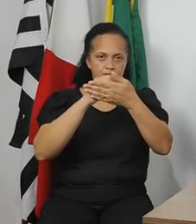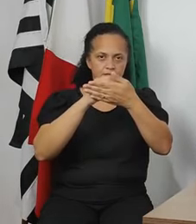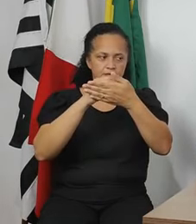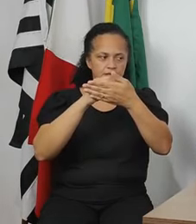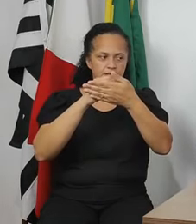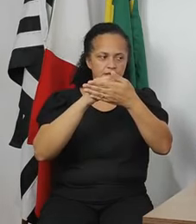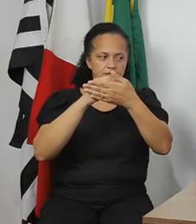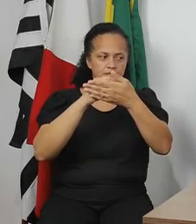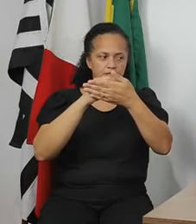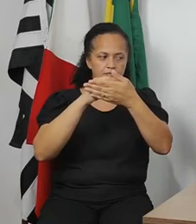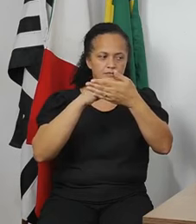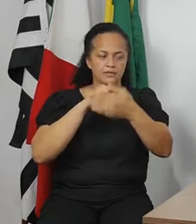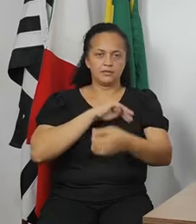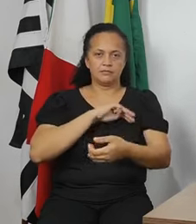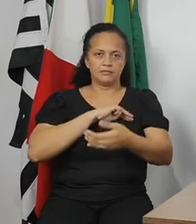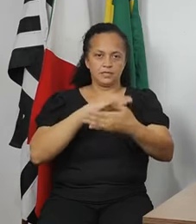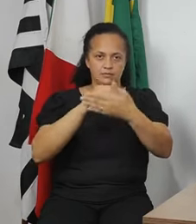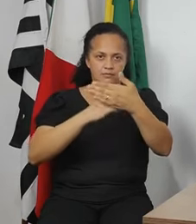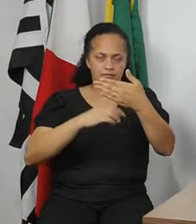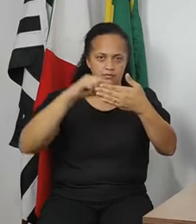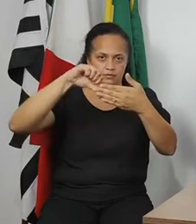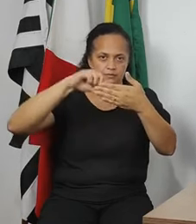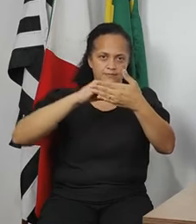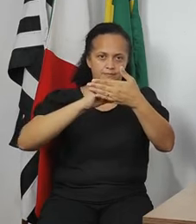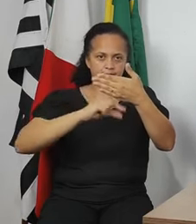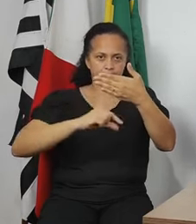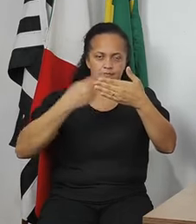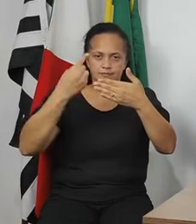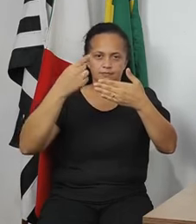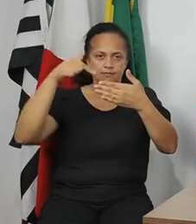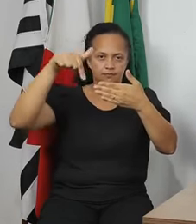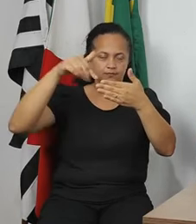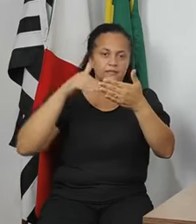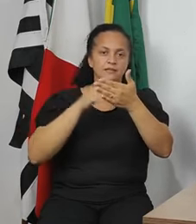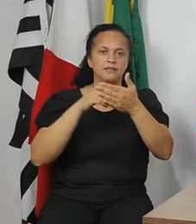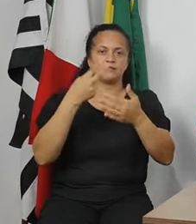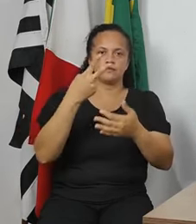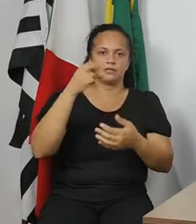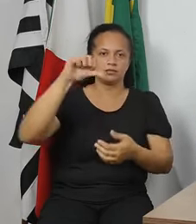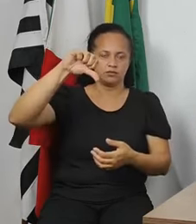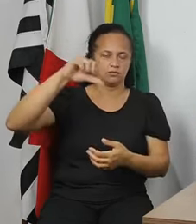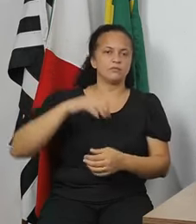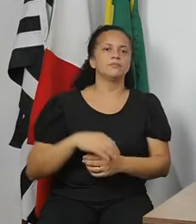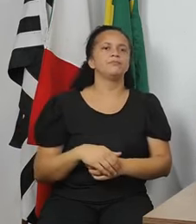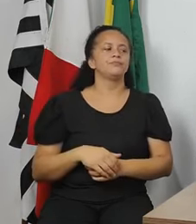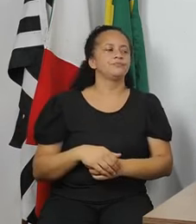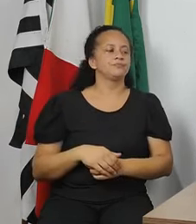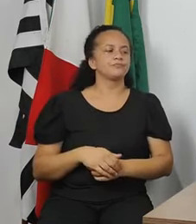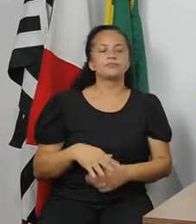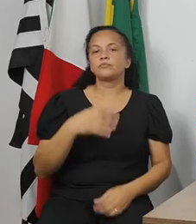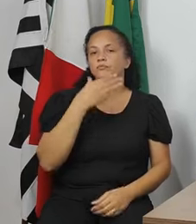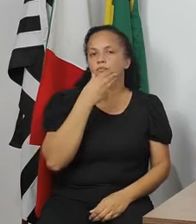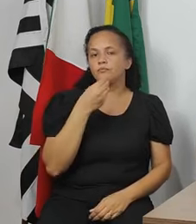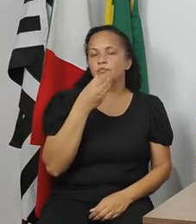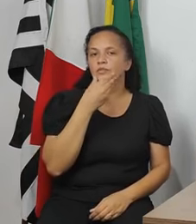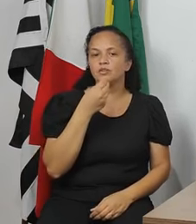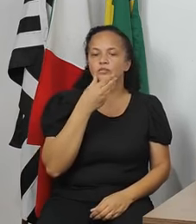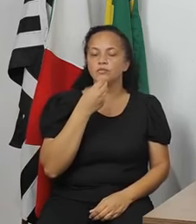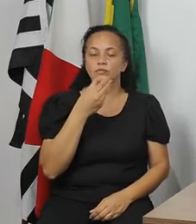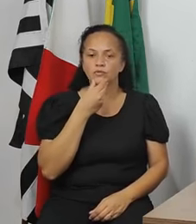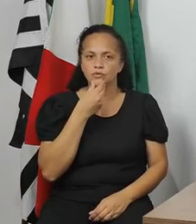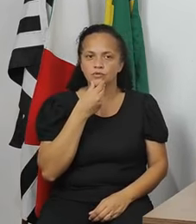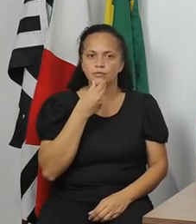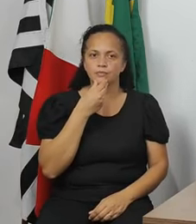E da multidão respondendo disse: Mestre, trouxe-te o meu filho que tem um espírito mudo. E este, onde quer